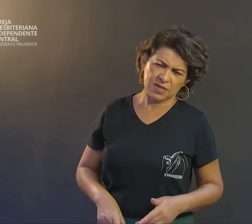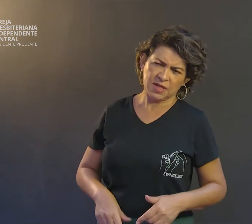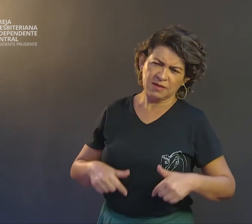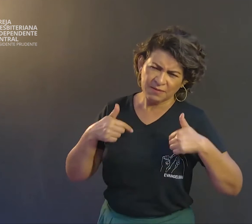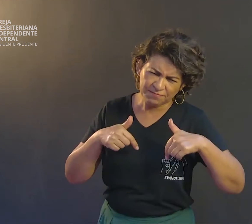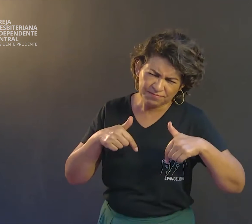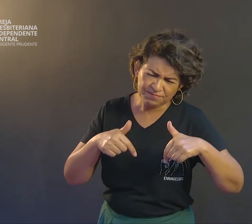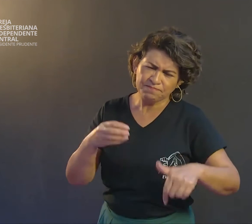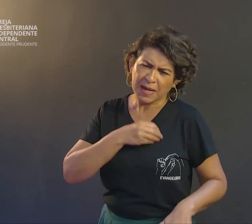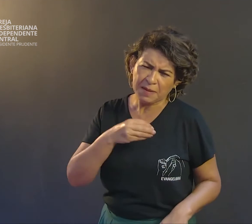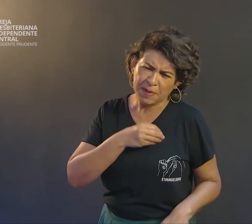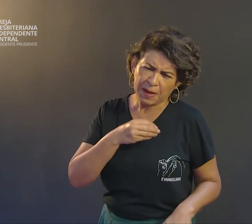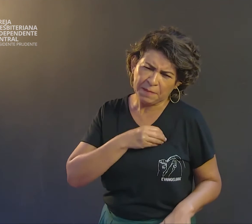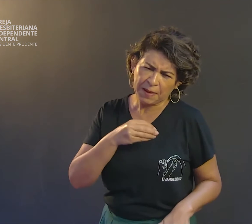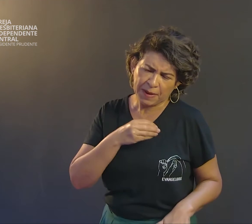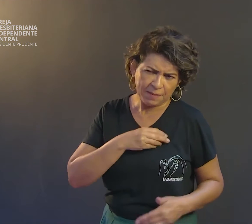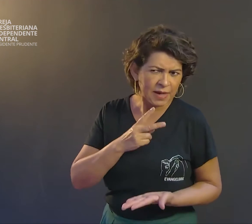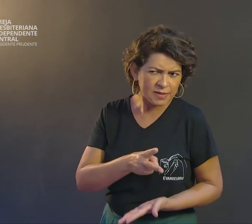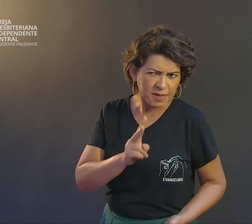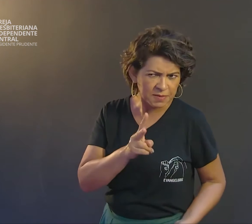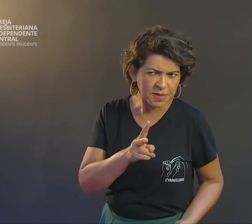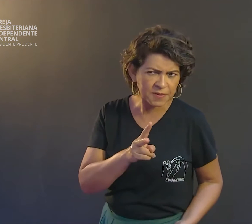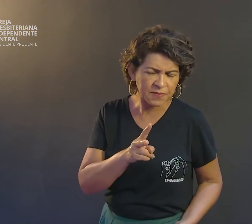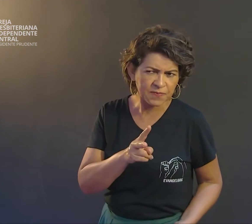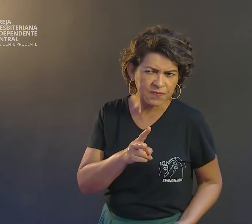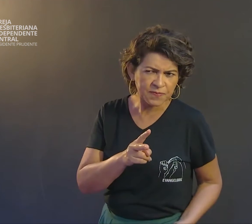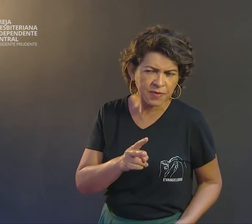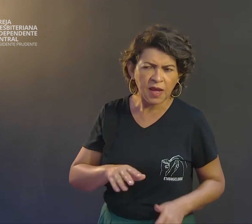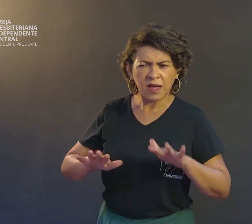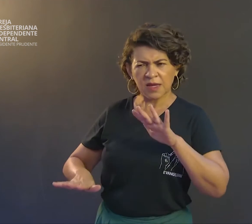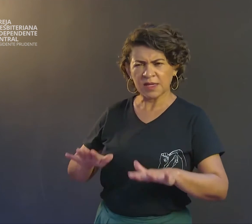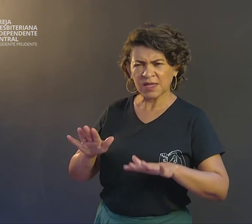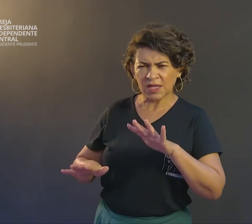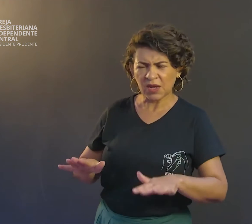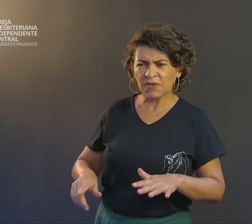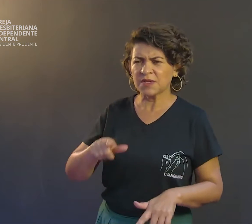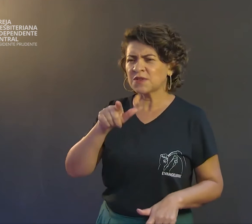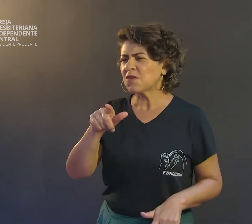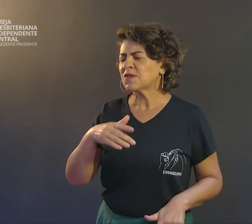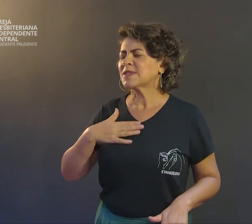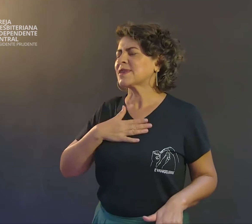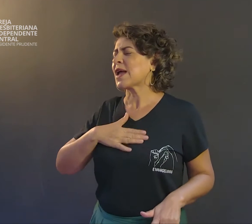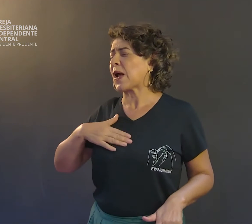Quem sabe tem alimentado um ou outro pecado de estimação?